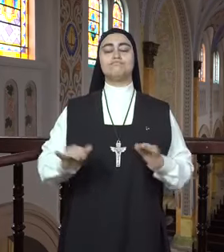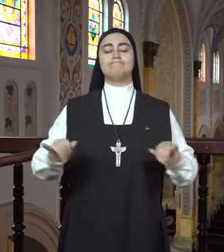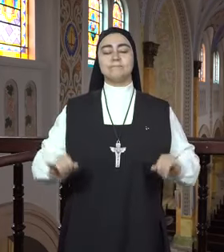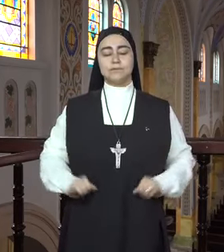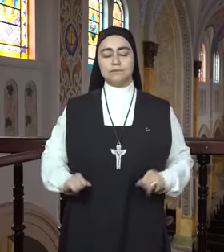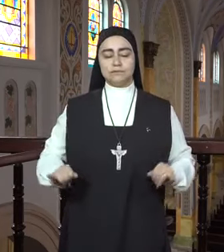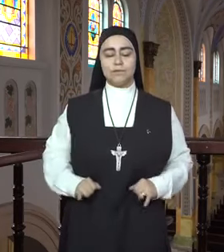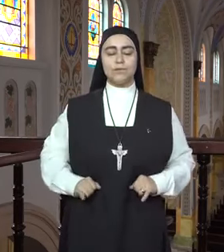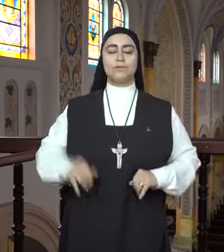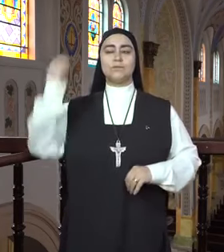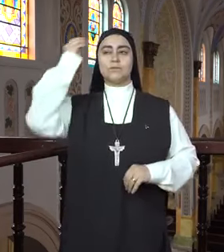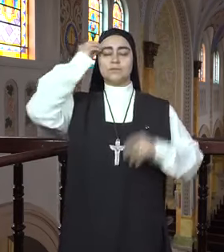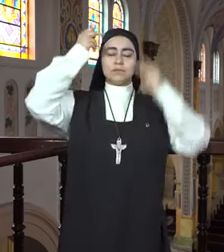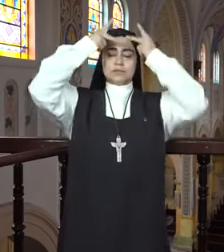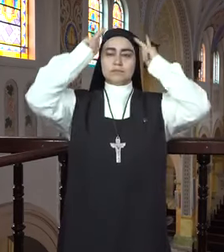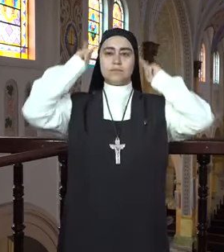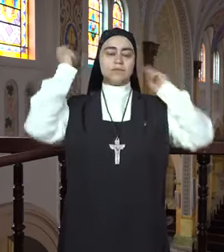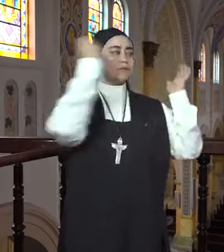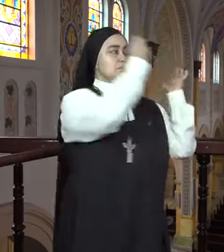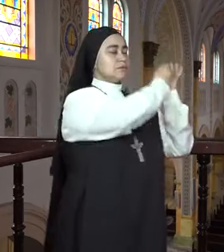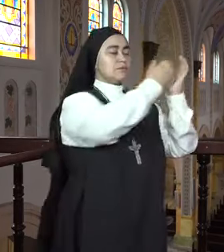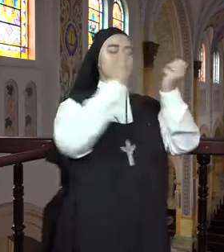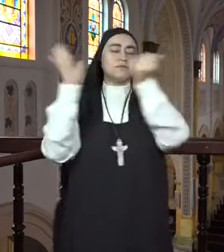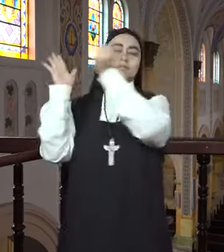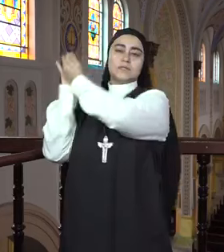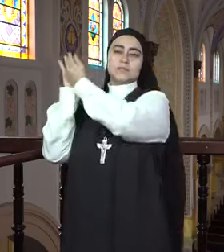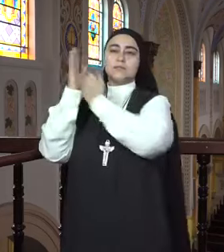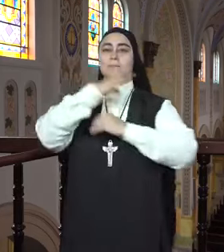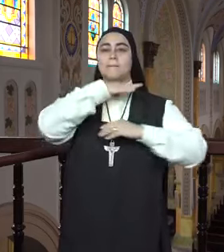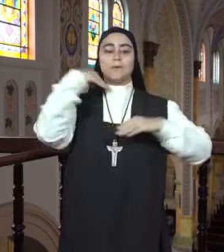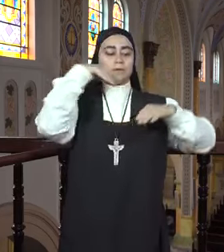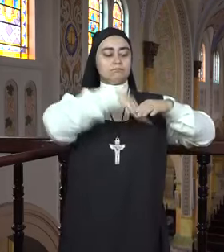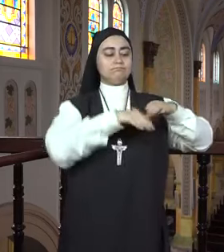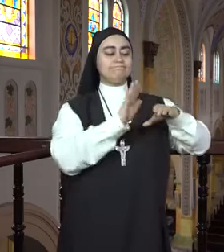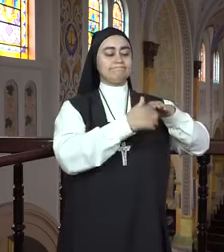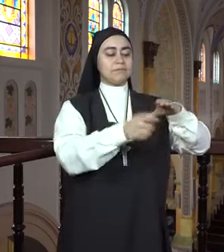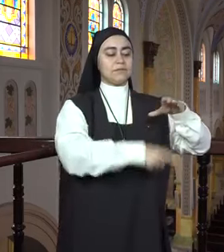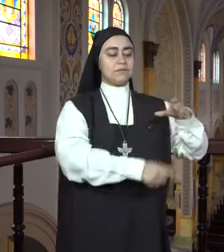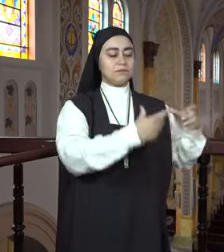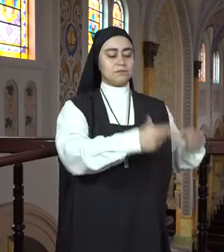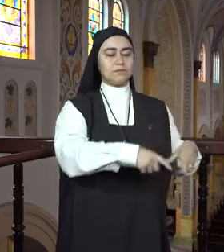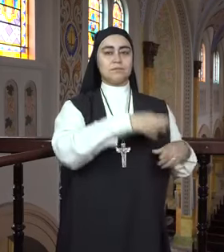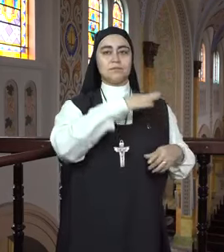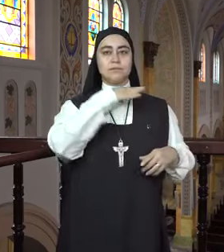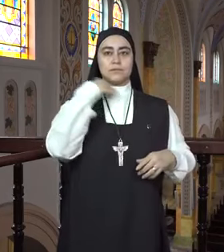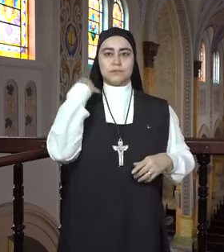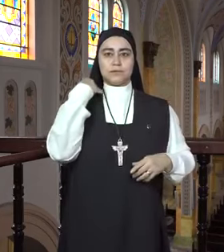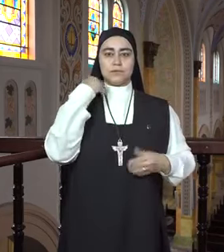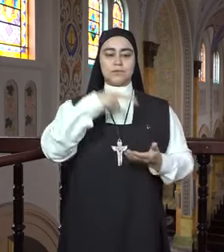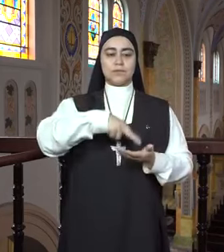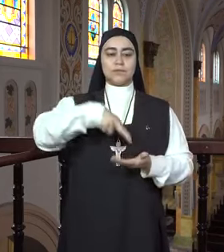crucificado, morto e sepultado, desceu à mansão dos mortos, ressuscitou ao terceiro